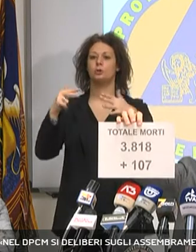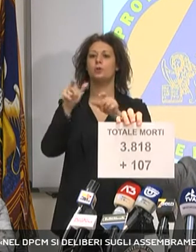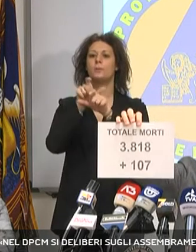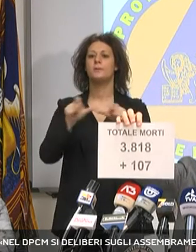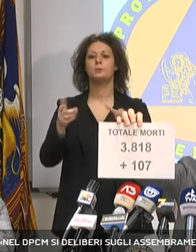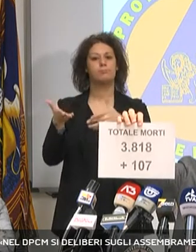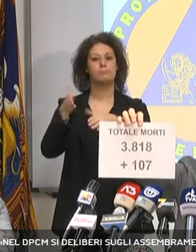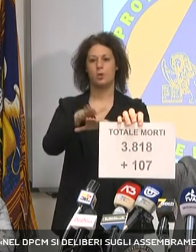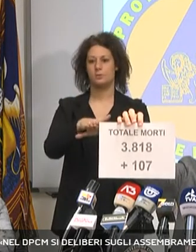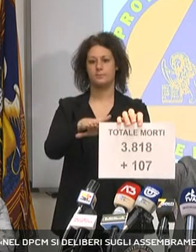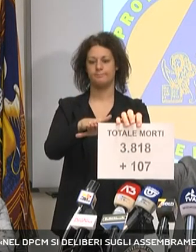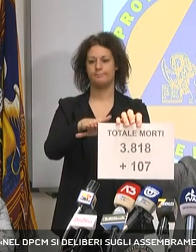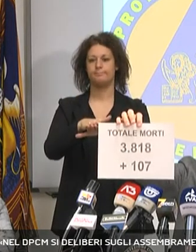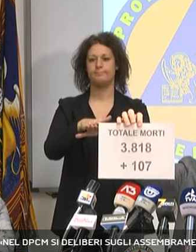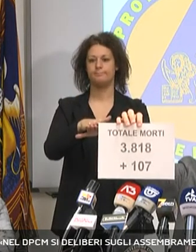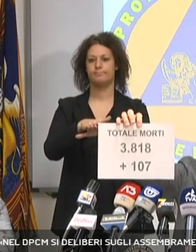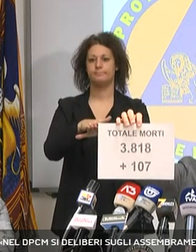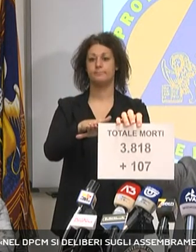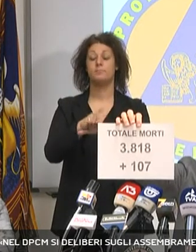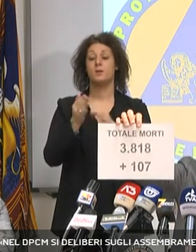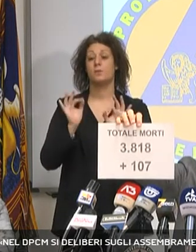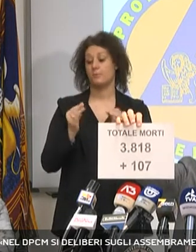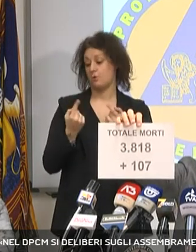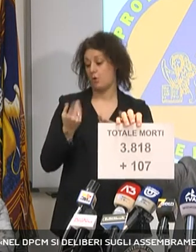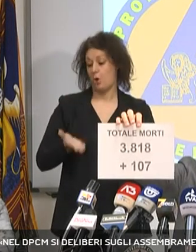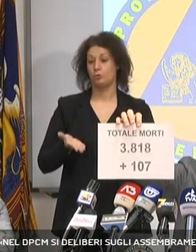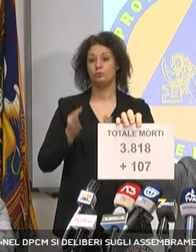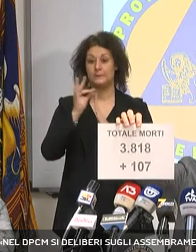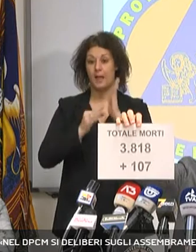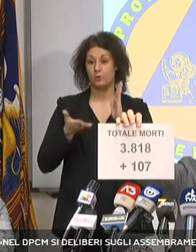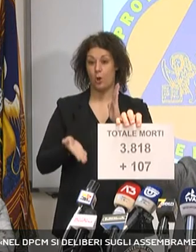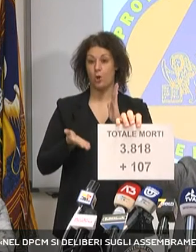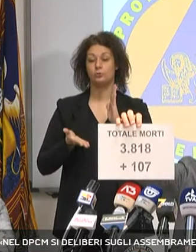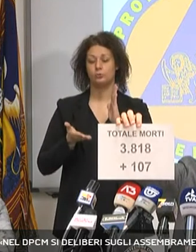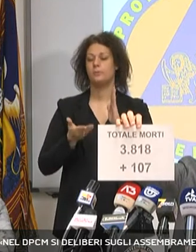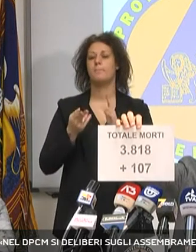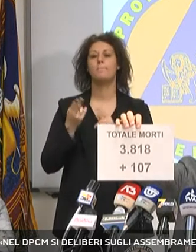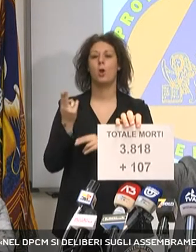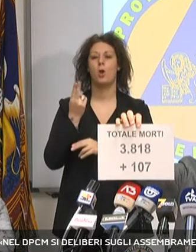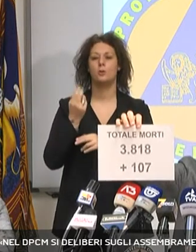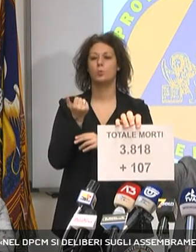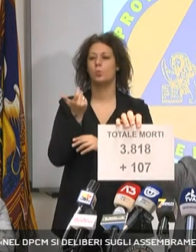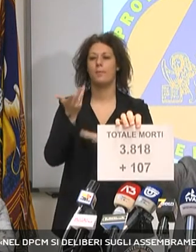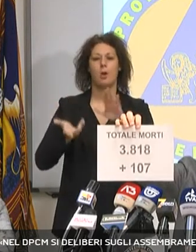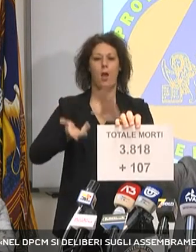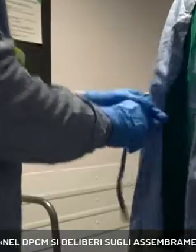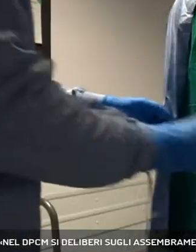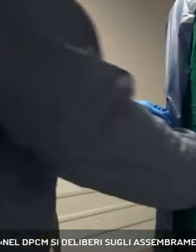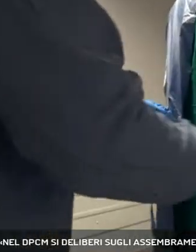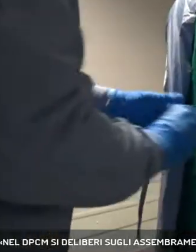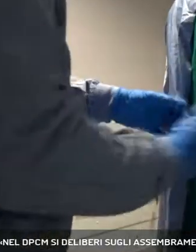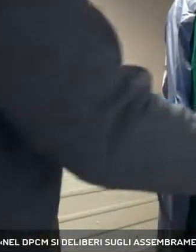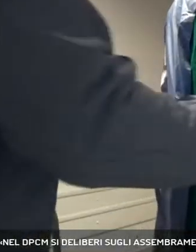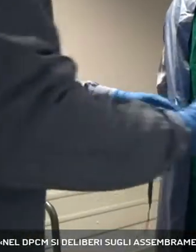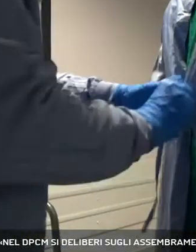altro record negativo sul fronte decesso in veneto dove nelle ultime 24 ore sono 107 le persone che hanno perso la vita un